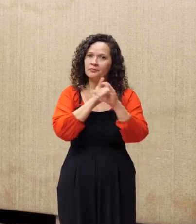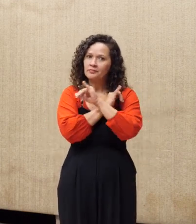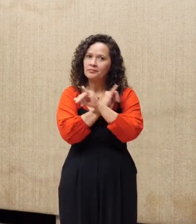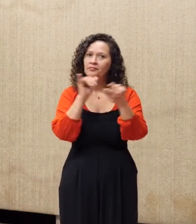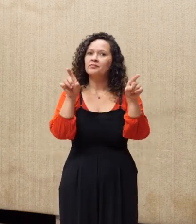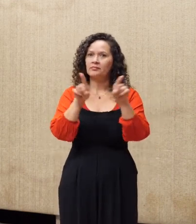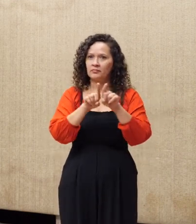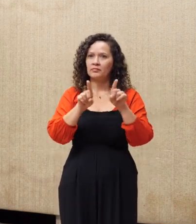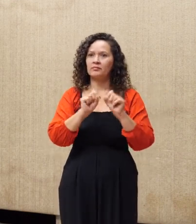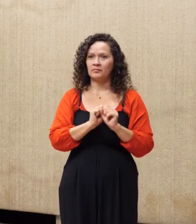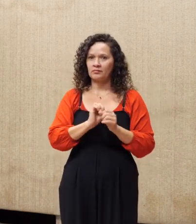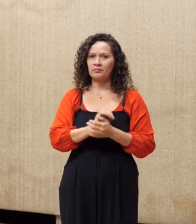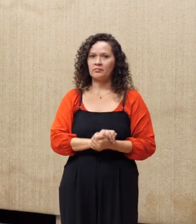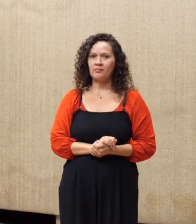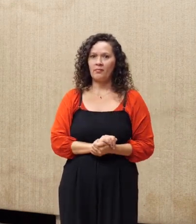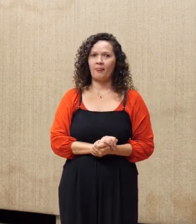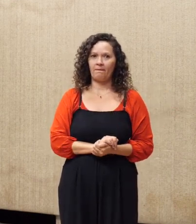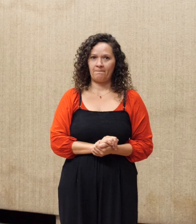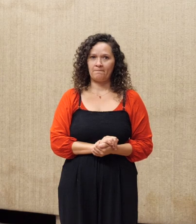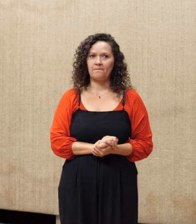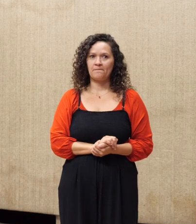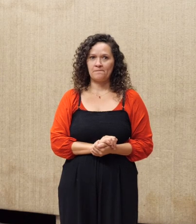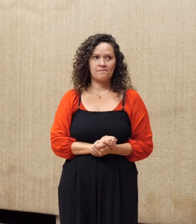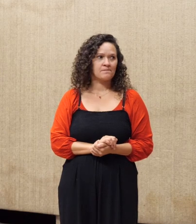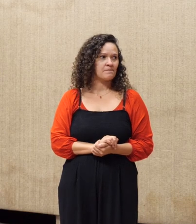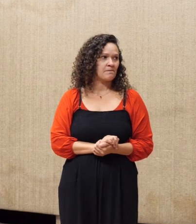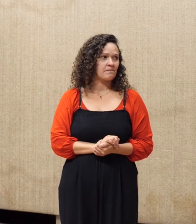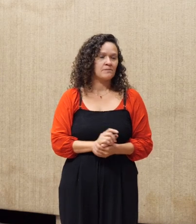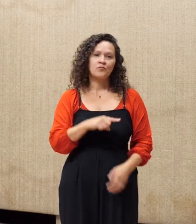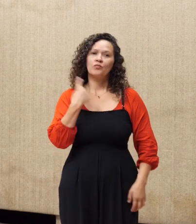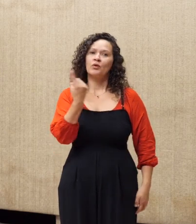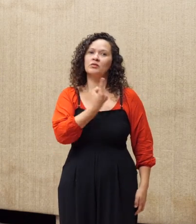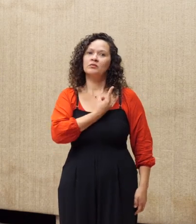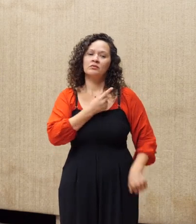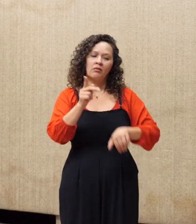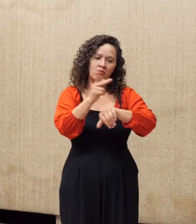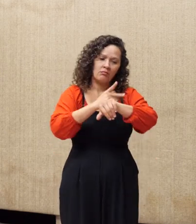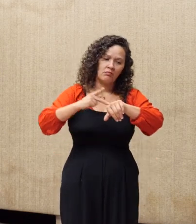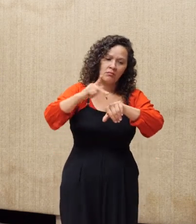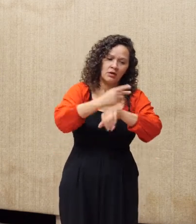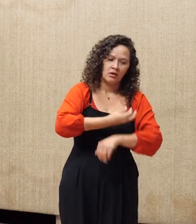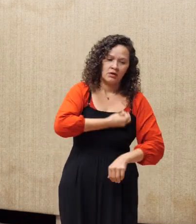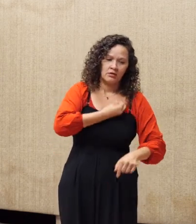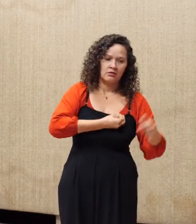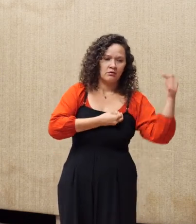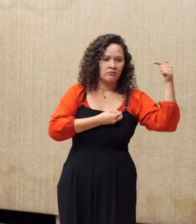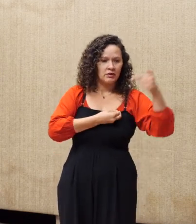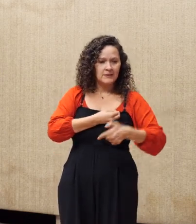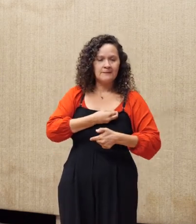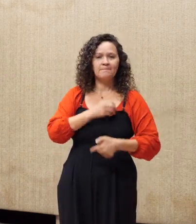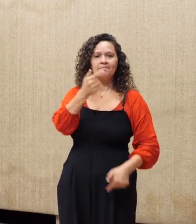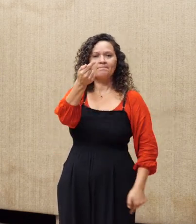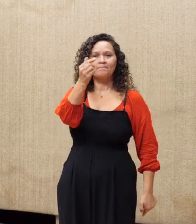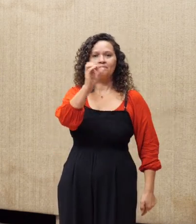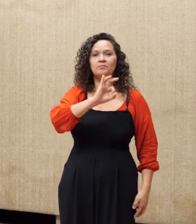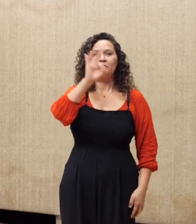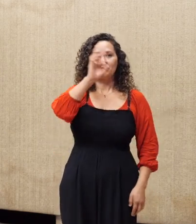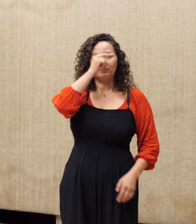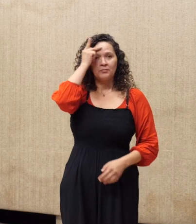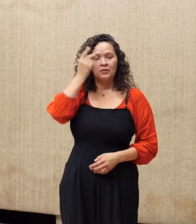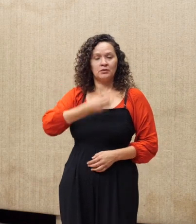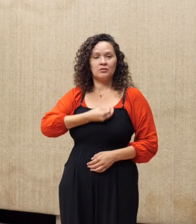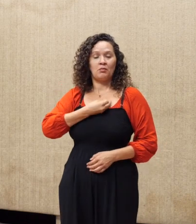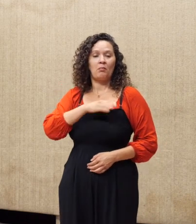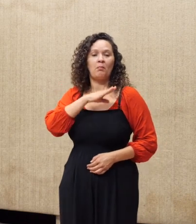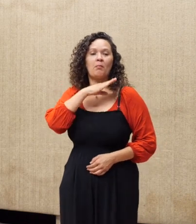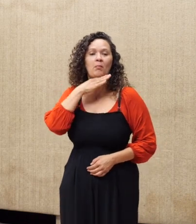dizer também que a gente vive num país que 70% das pessoas que